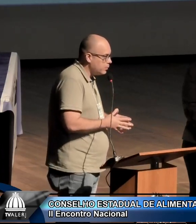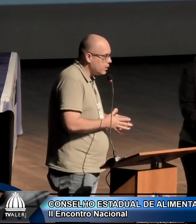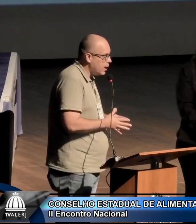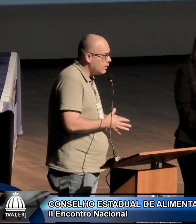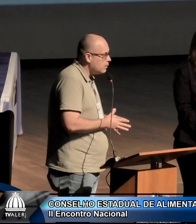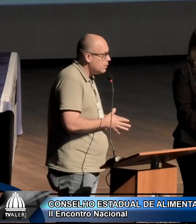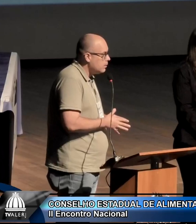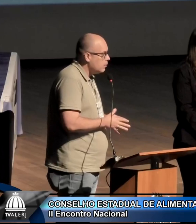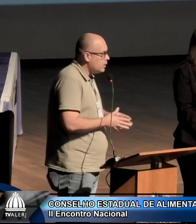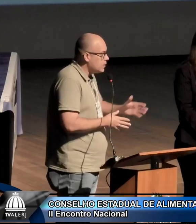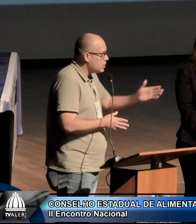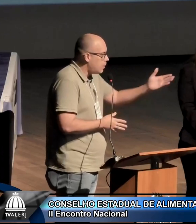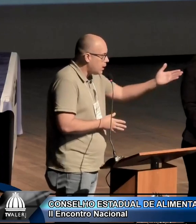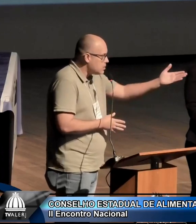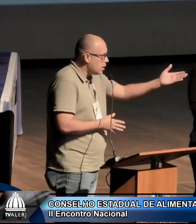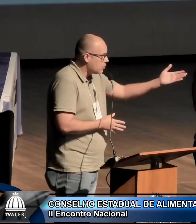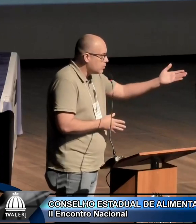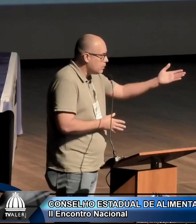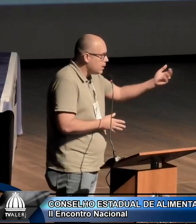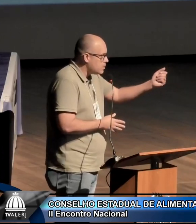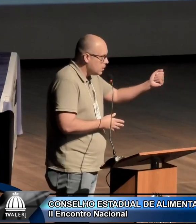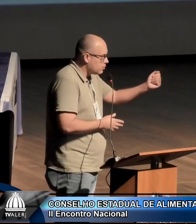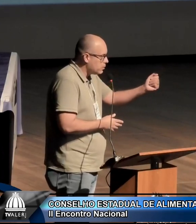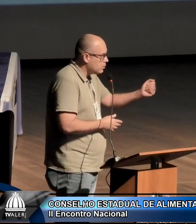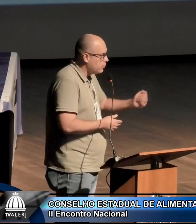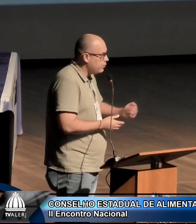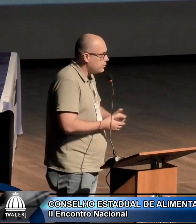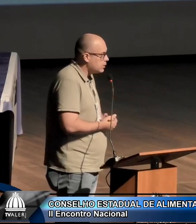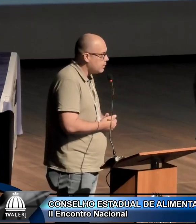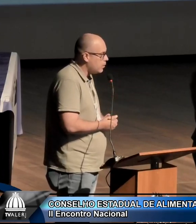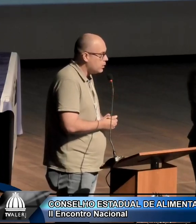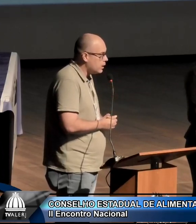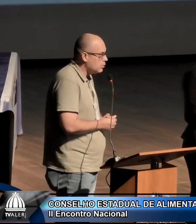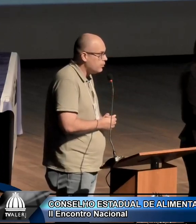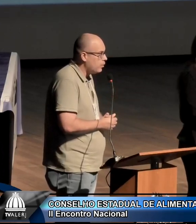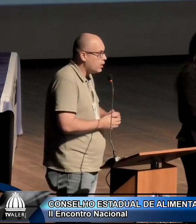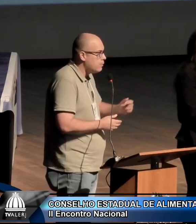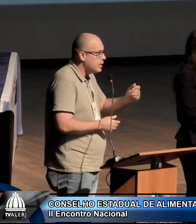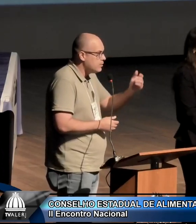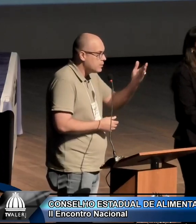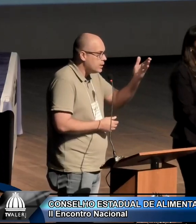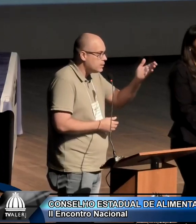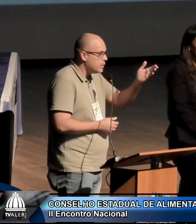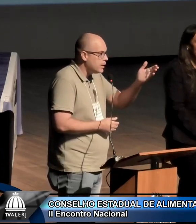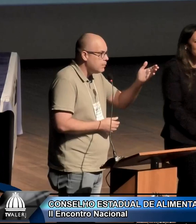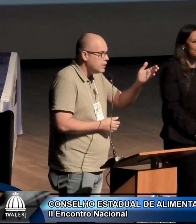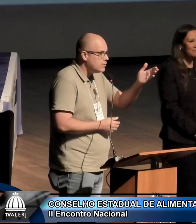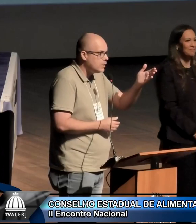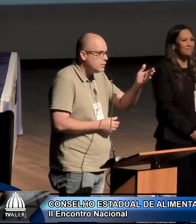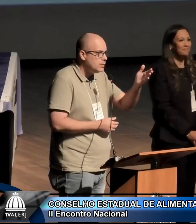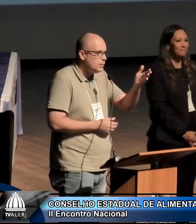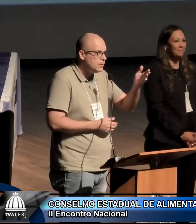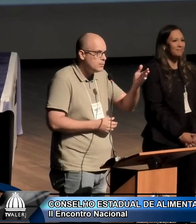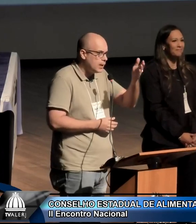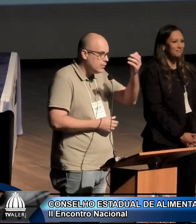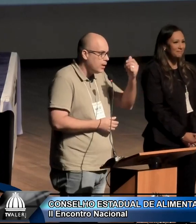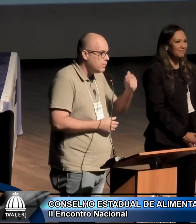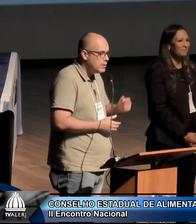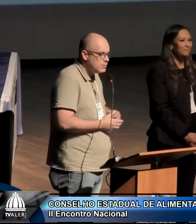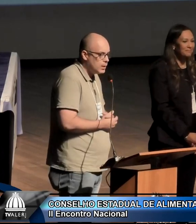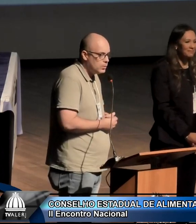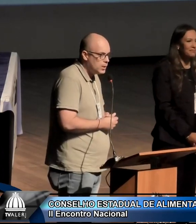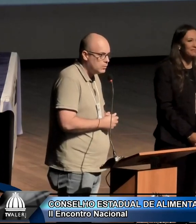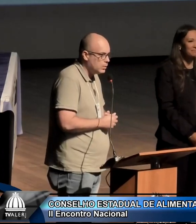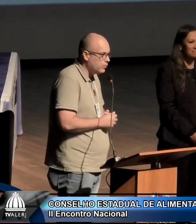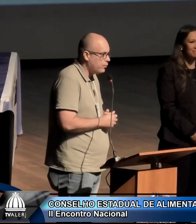Sandra se puder eu queria chamar o nadielson também nadielson cedo você também é coordenador fora e Miriam está aí também aí Mires ainda tá aqui